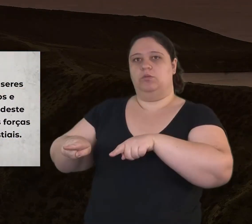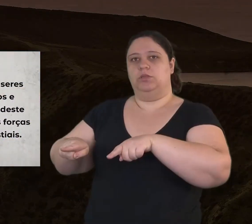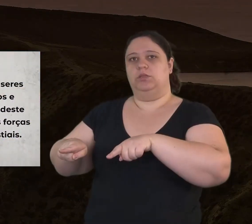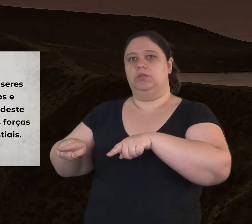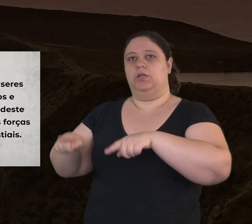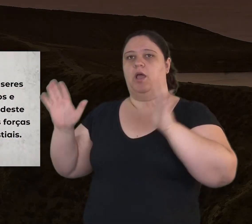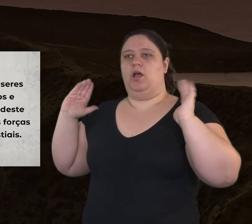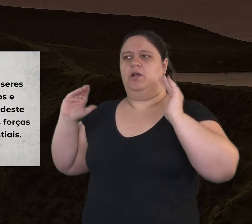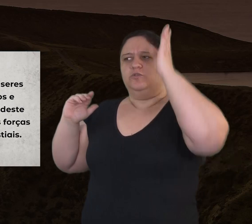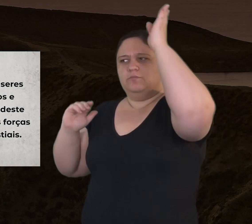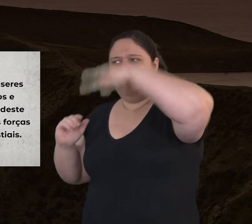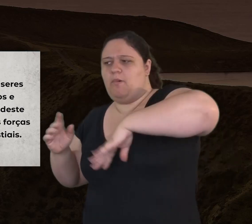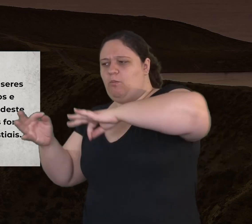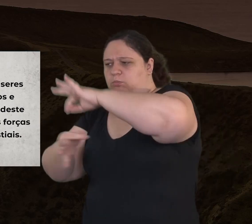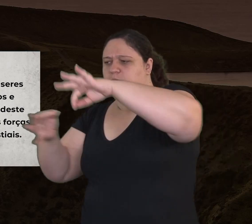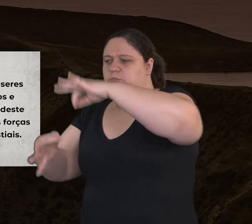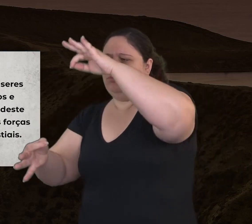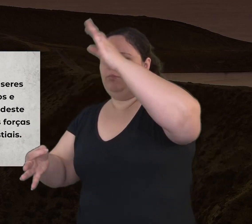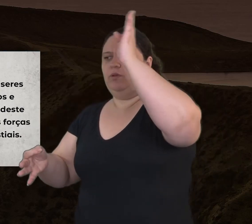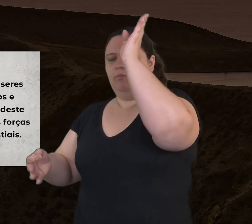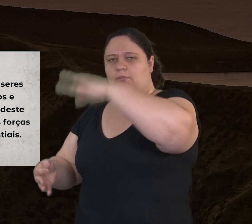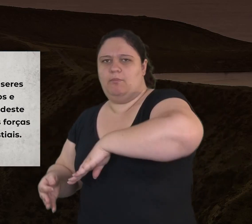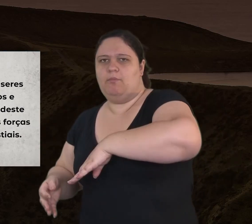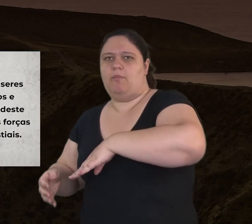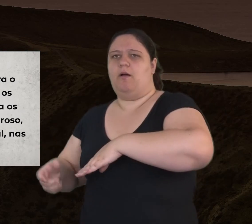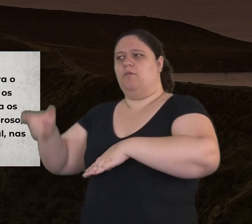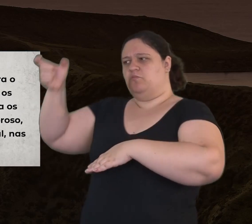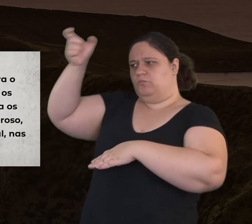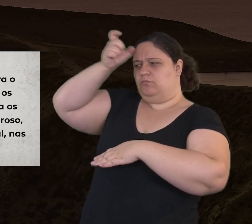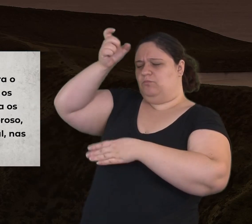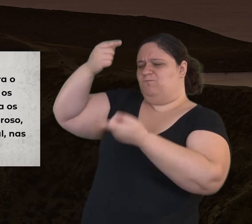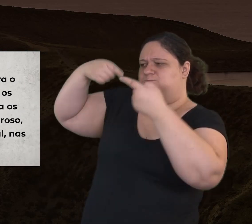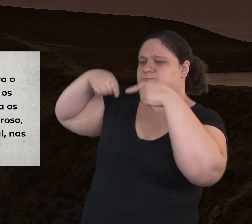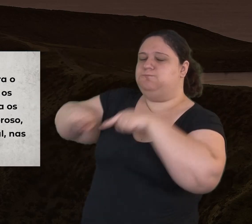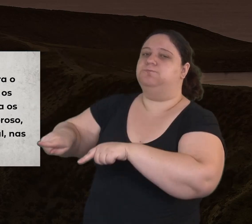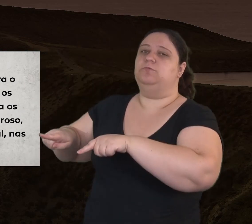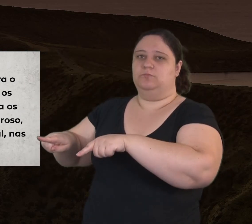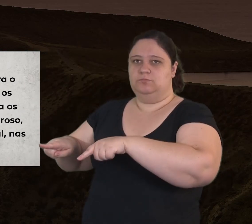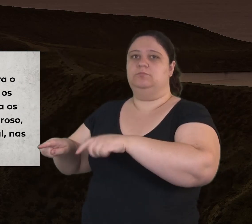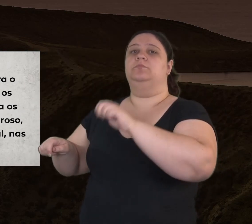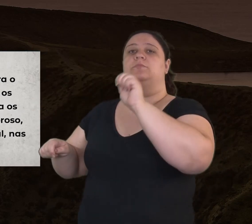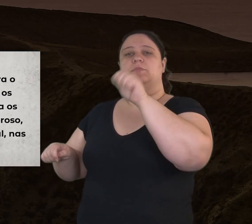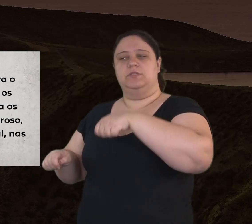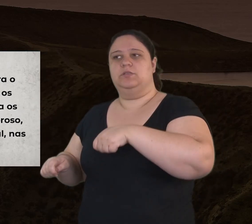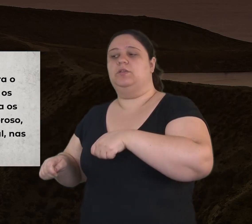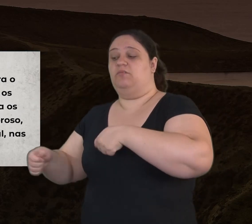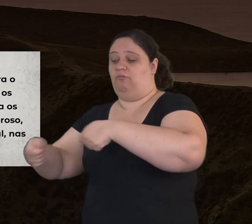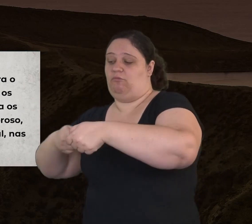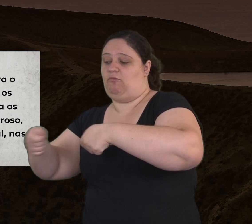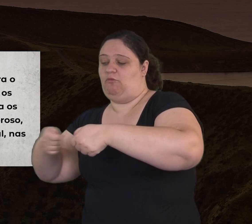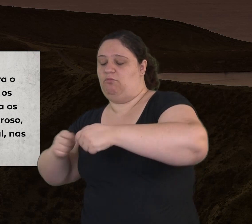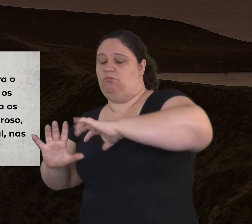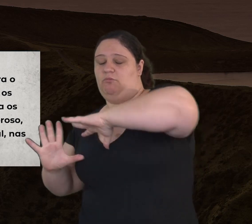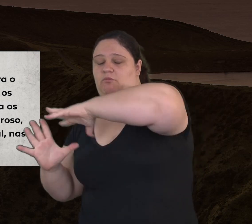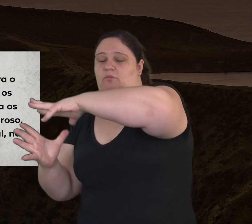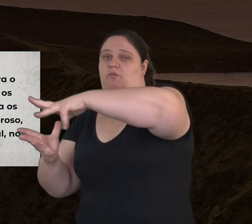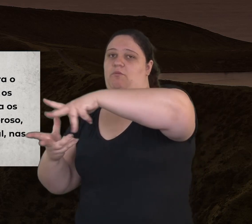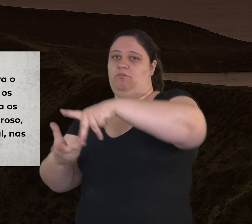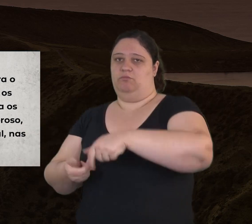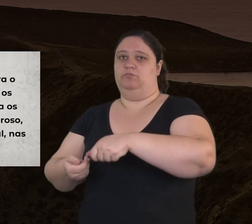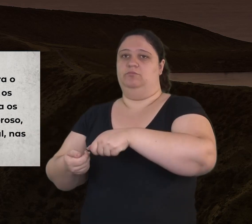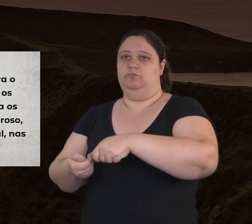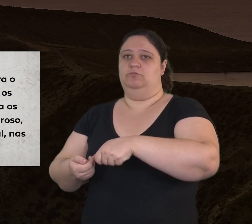principados e potestades, contra os dominadores deste mundo tenebroso,